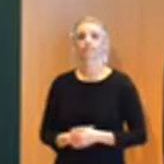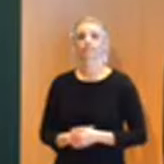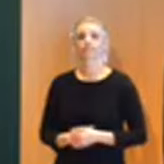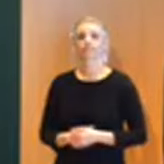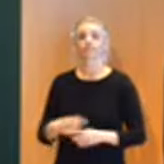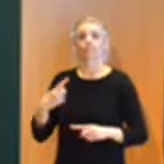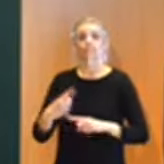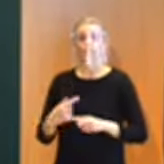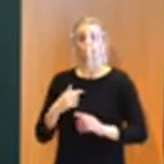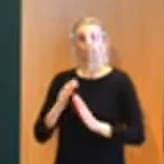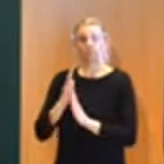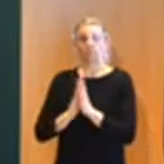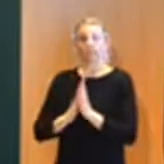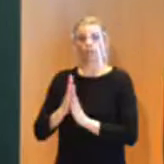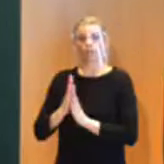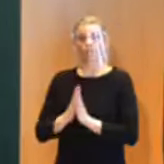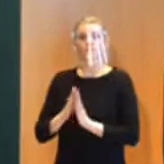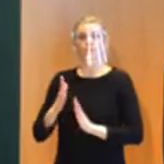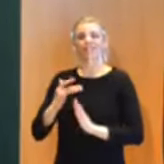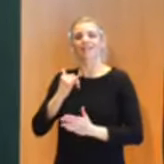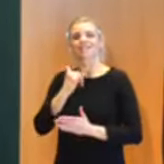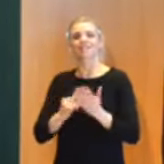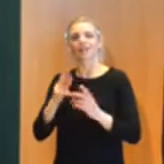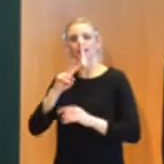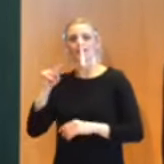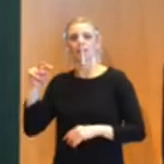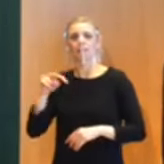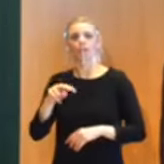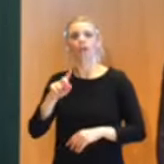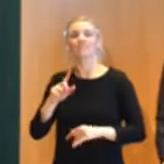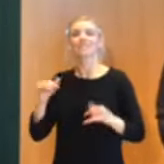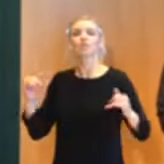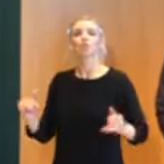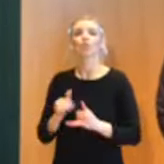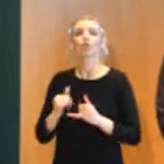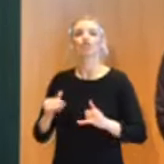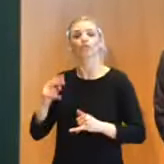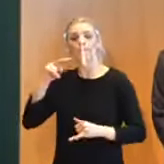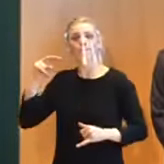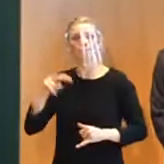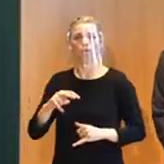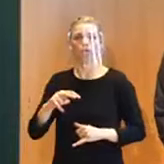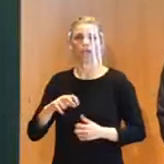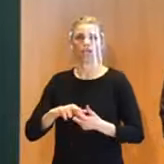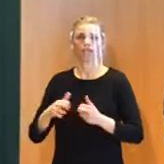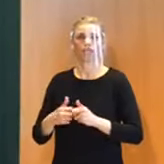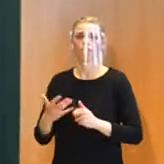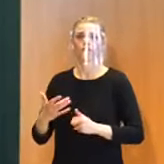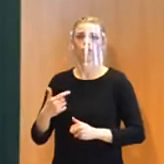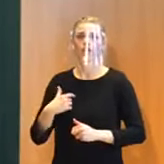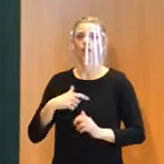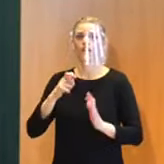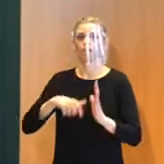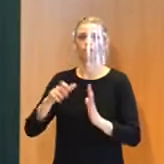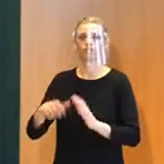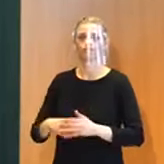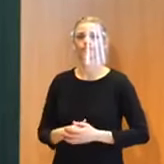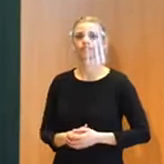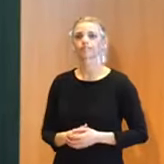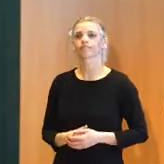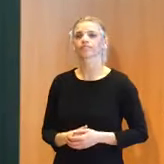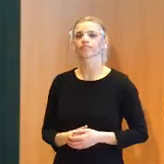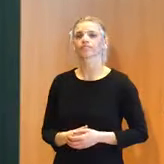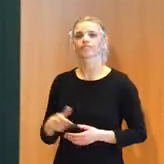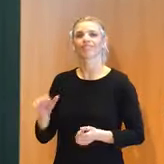poprosil by som teda nestratiť pohľad na ten, na skutočný problém, nie riešiť problémy zástupu. Končím, pán